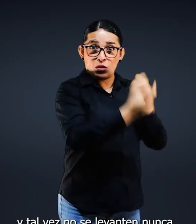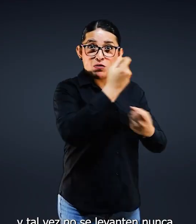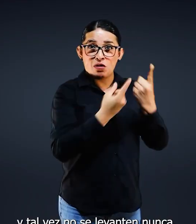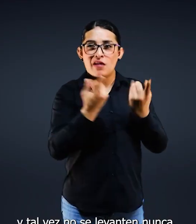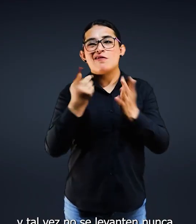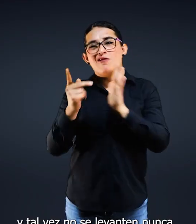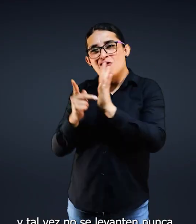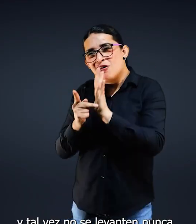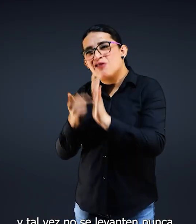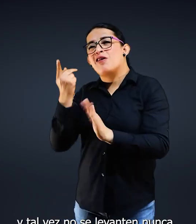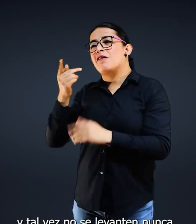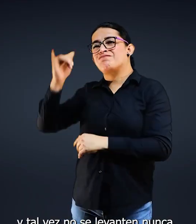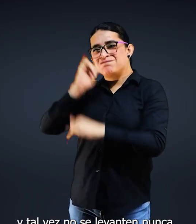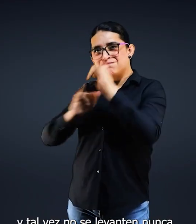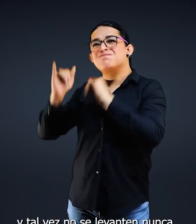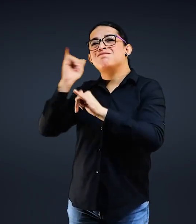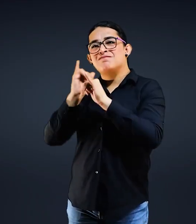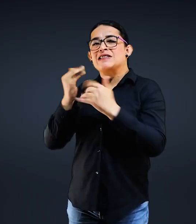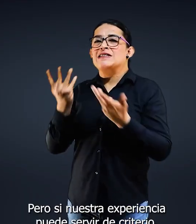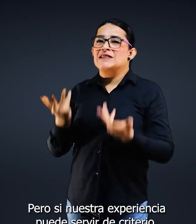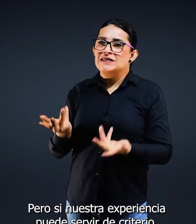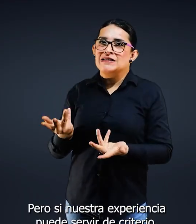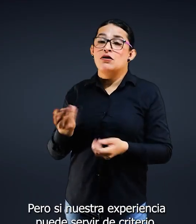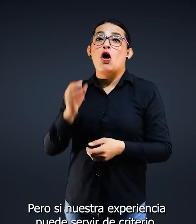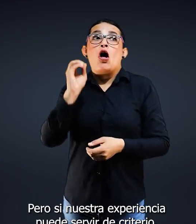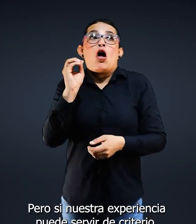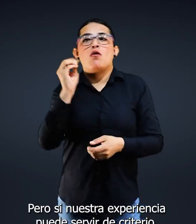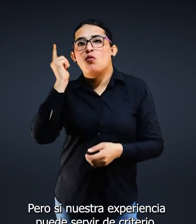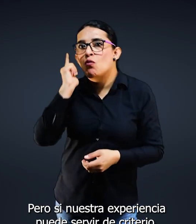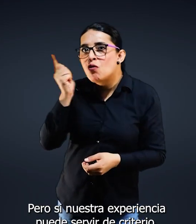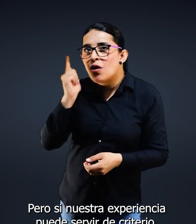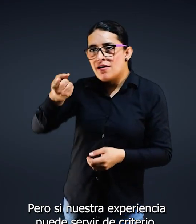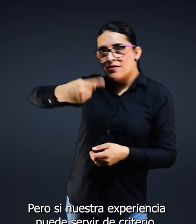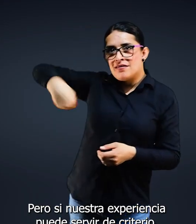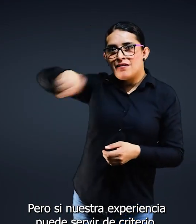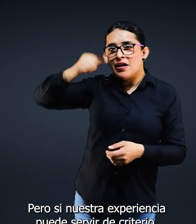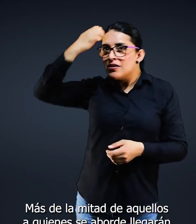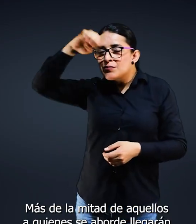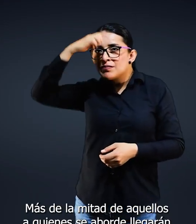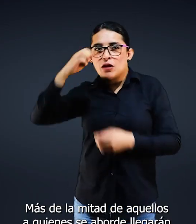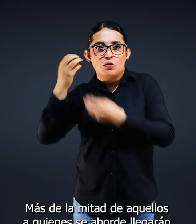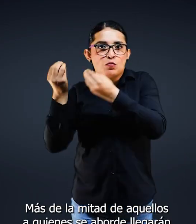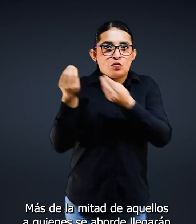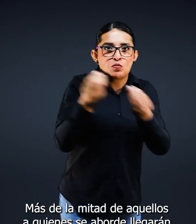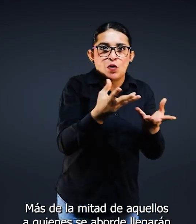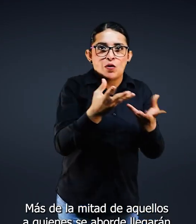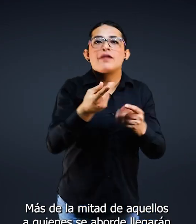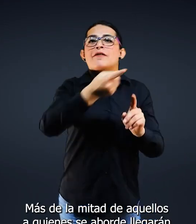se levanten nunca. Pero si nuestra experiencia puede servir de criterio, más de la mitad de aquellos a quienes